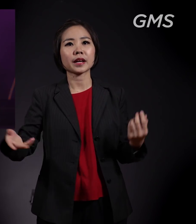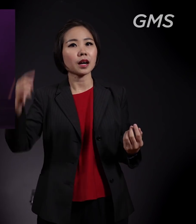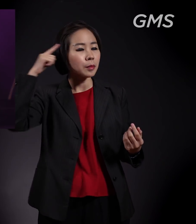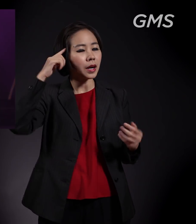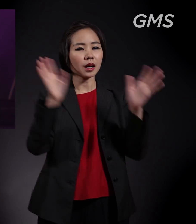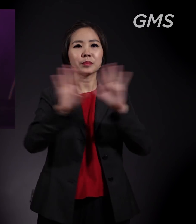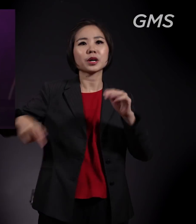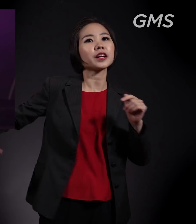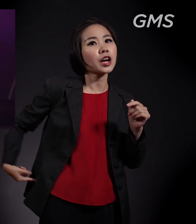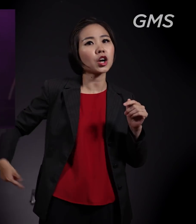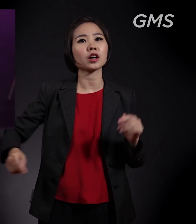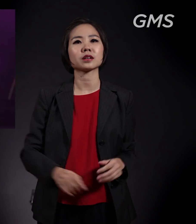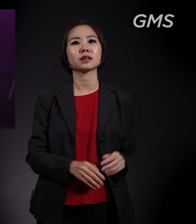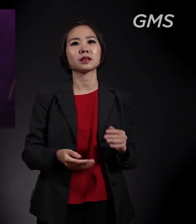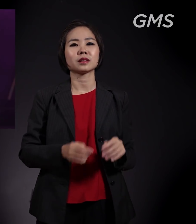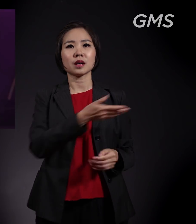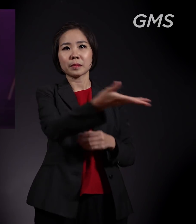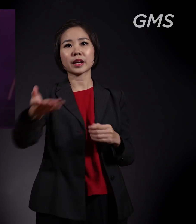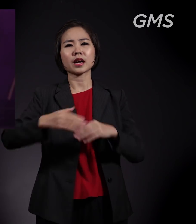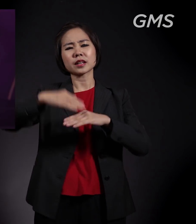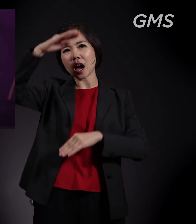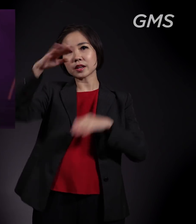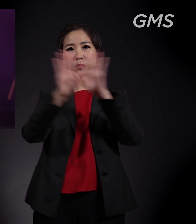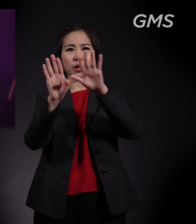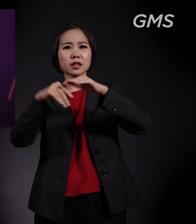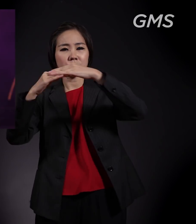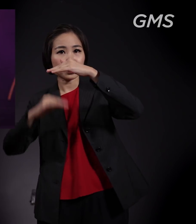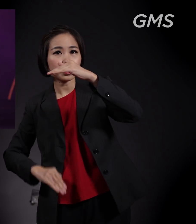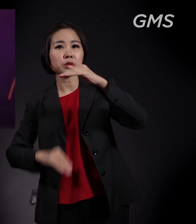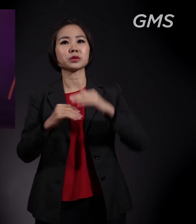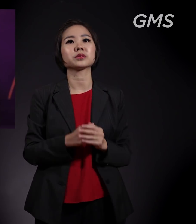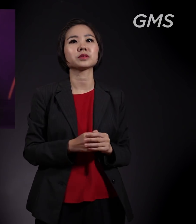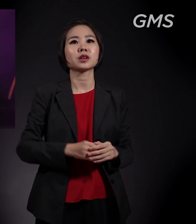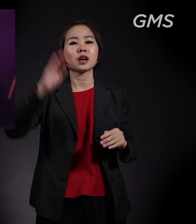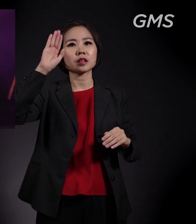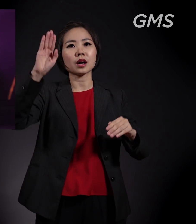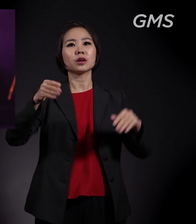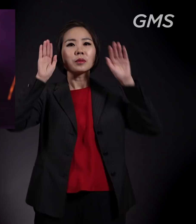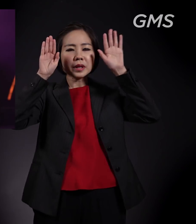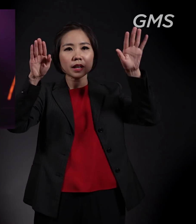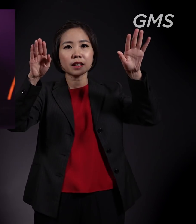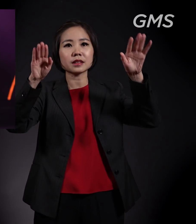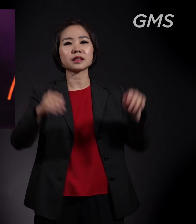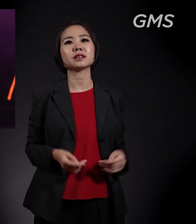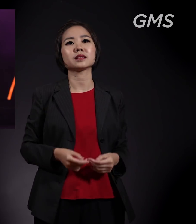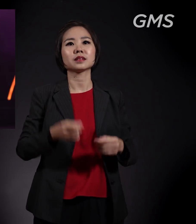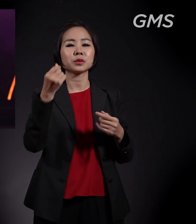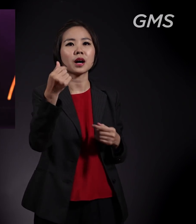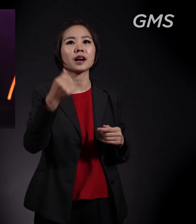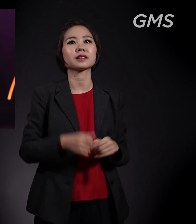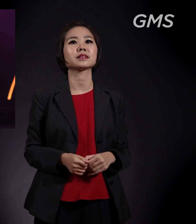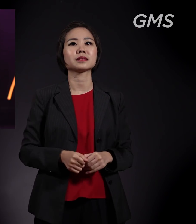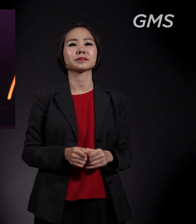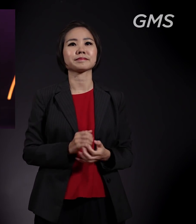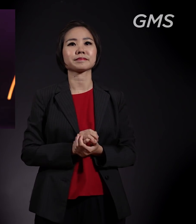ekor. Bahwa mereka semakin naik dan bukan turun. Dan juga Engkau berkati di dalam kemakmuran sehingga mereka tidak